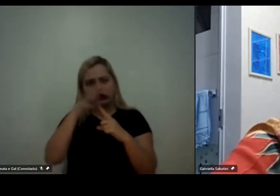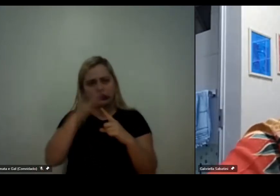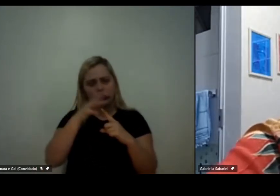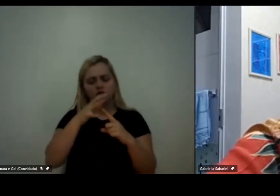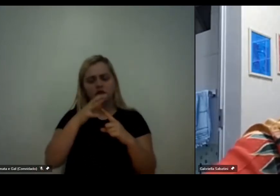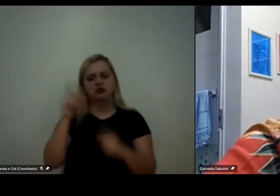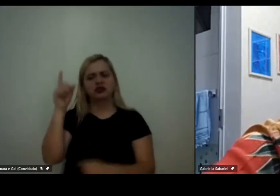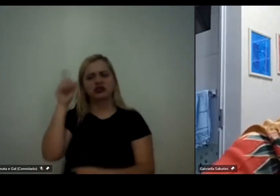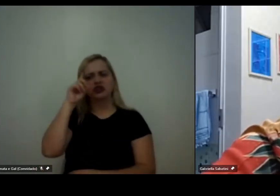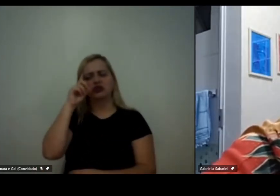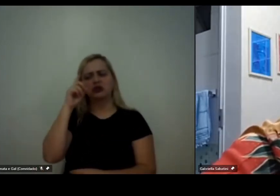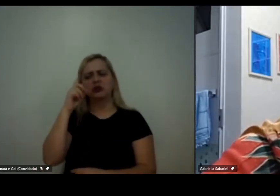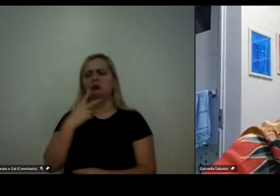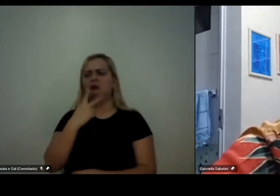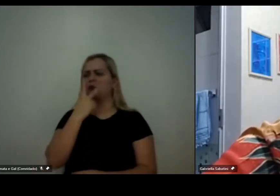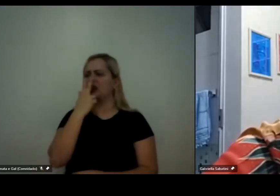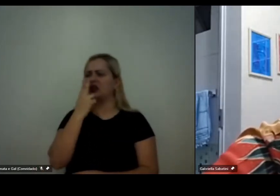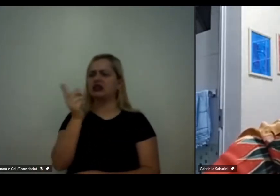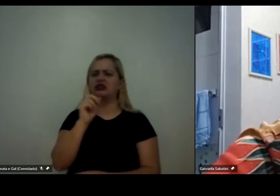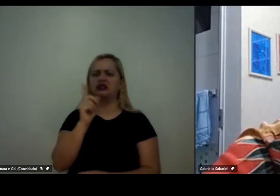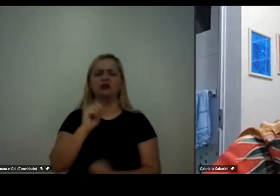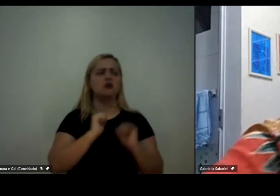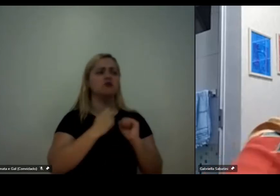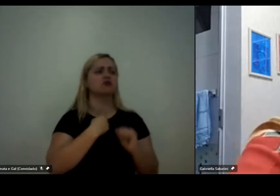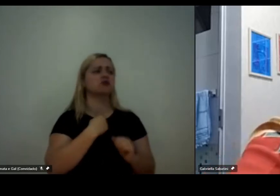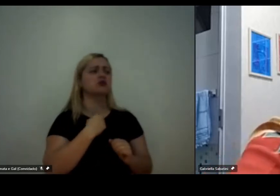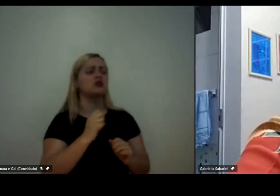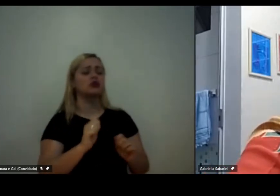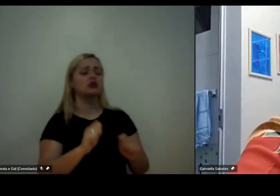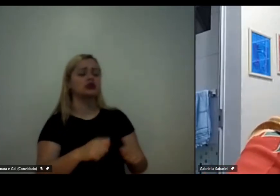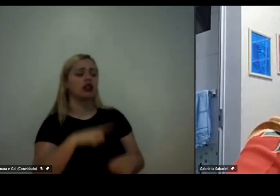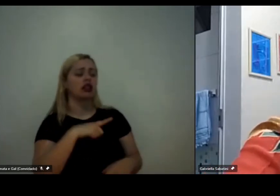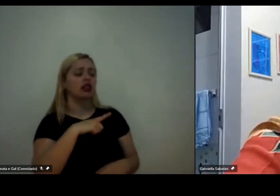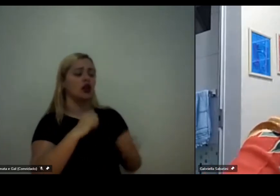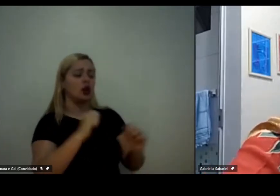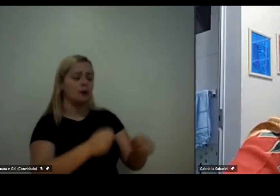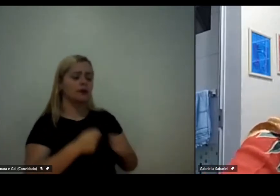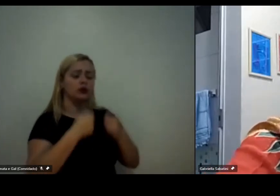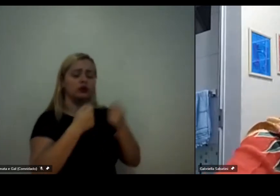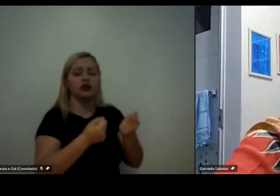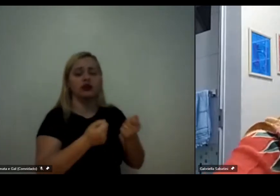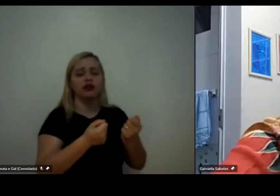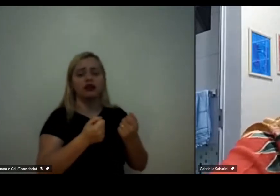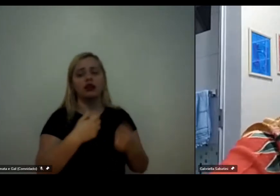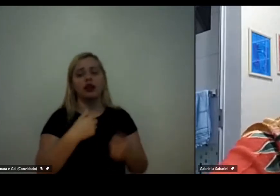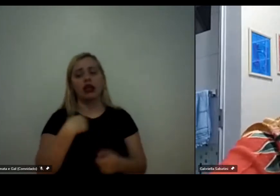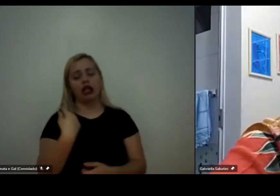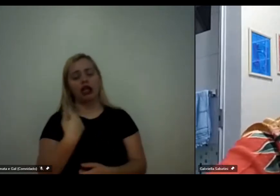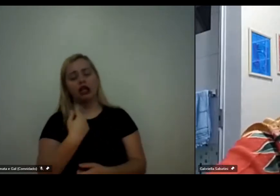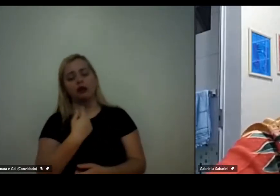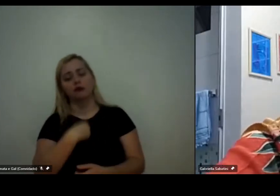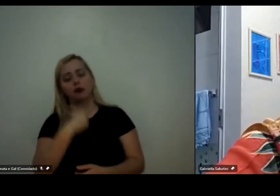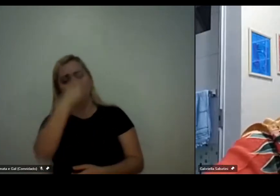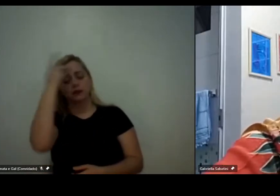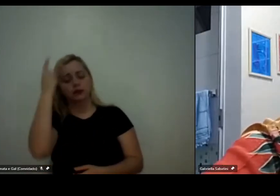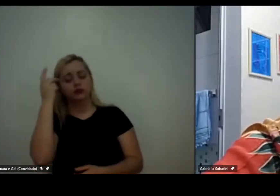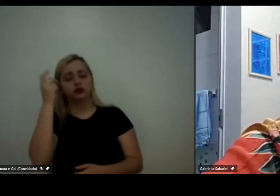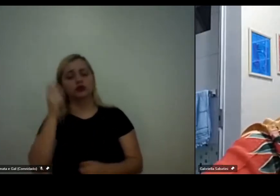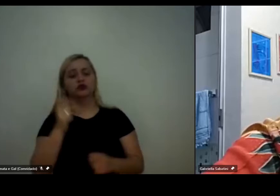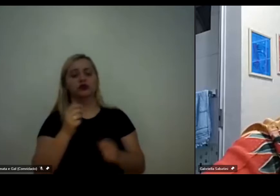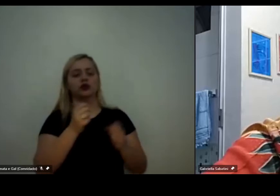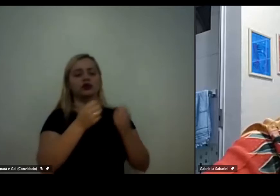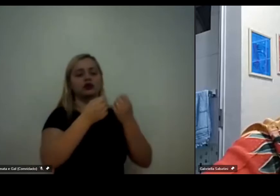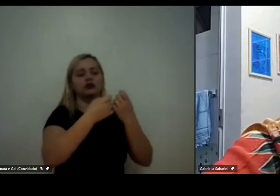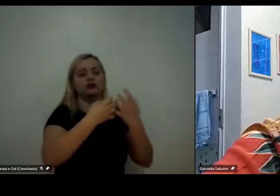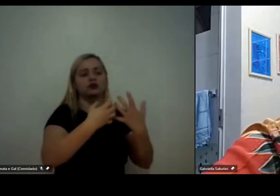parece não ser possível falar em estrutura do poder fragmentadas. Isto é, não é possível pensar